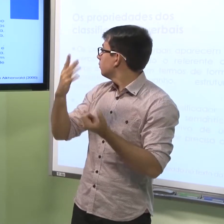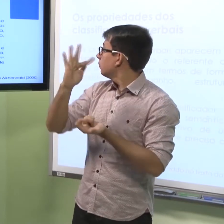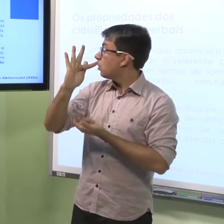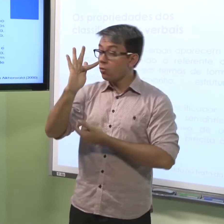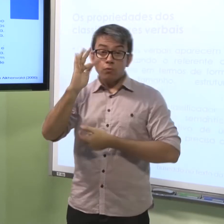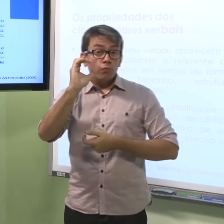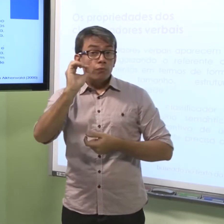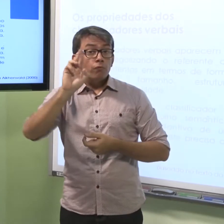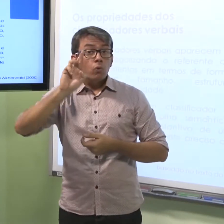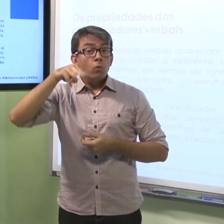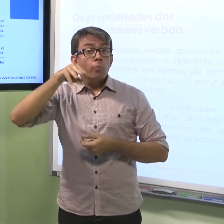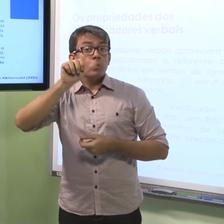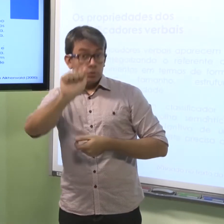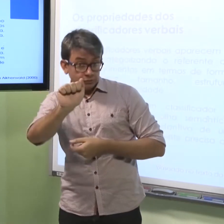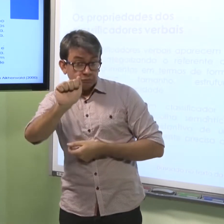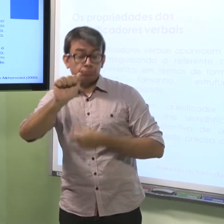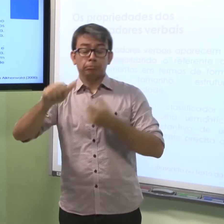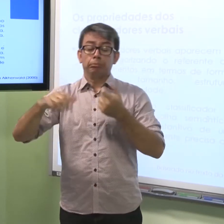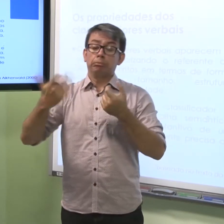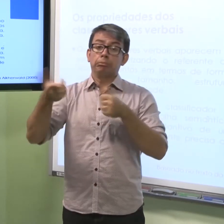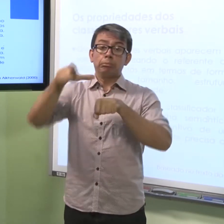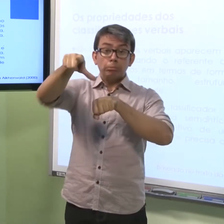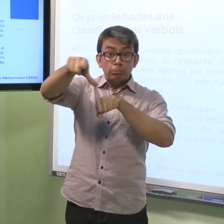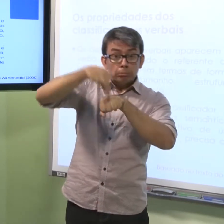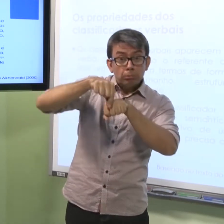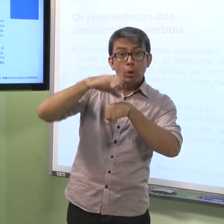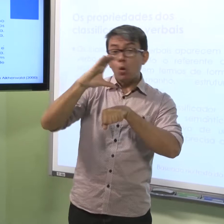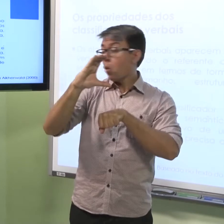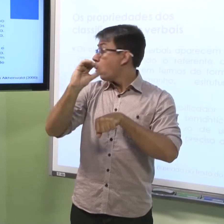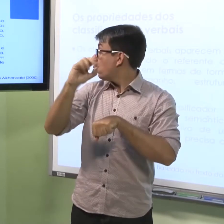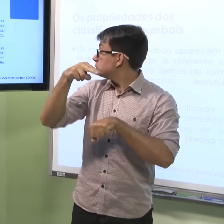termos. Pode estar ligado à forma,